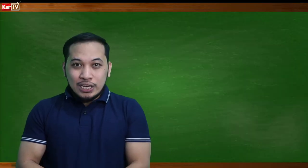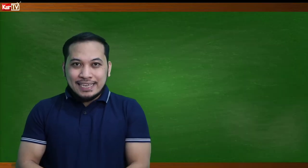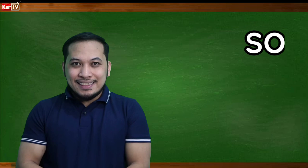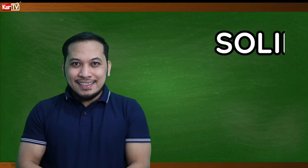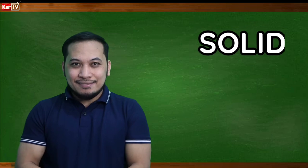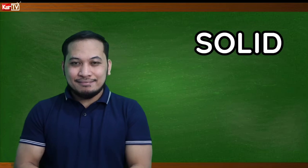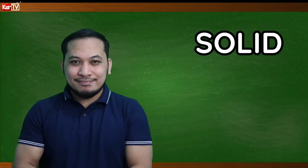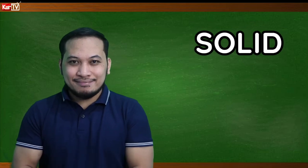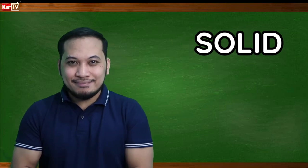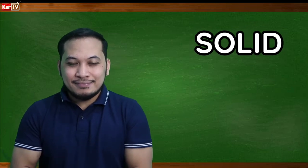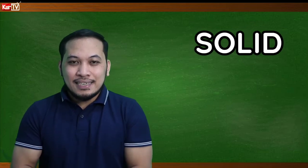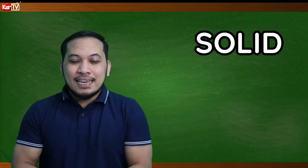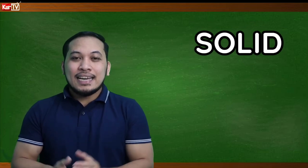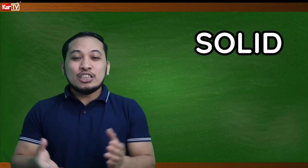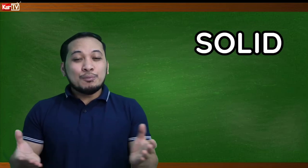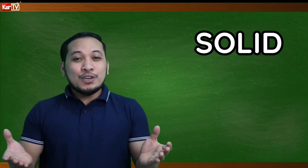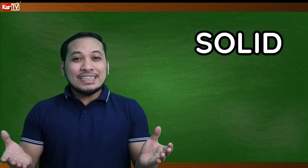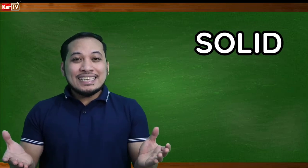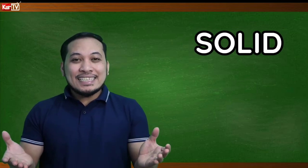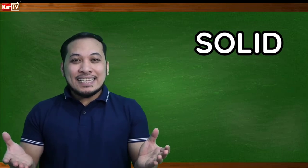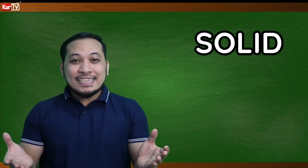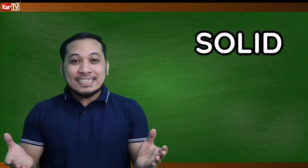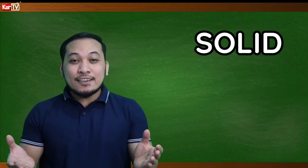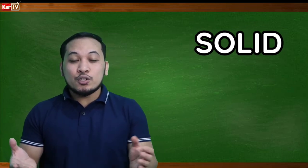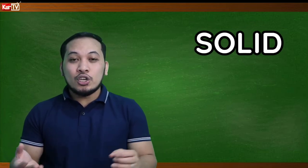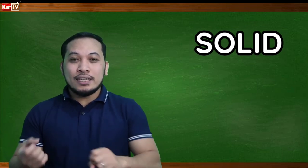Solid. Ganito po natin isisenyas ang solid.